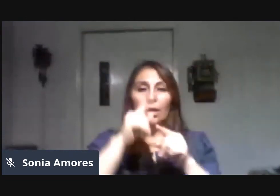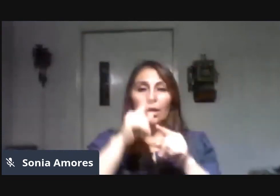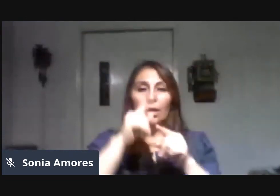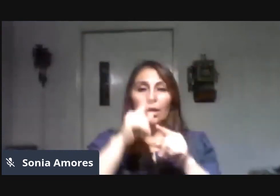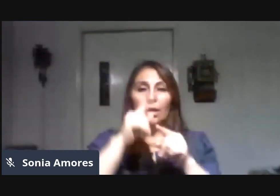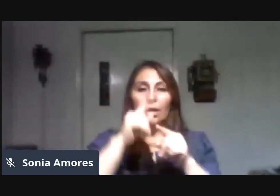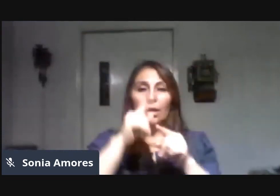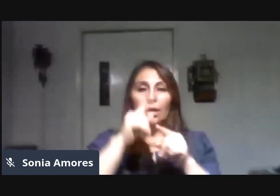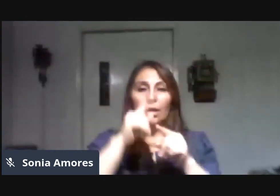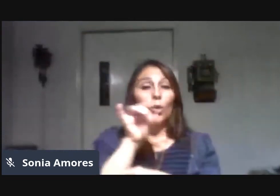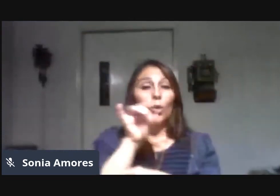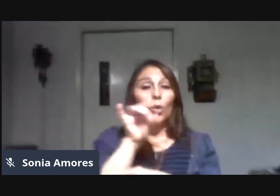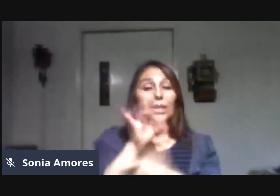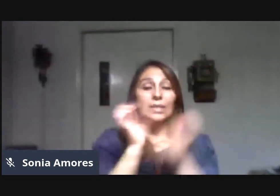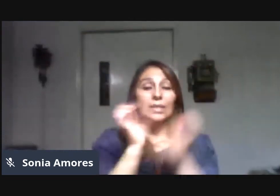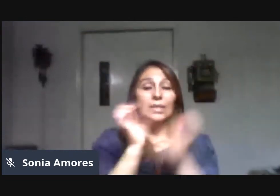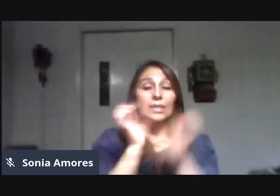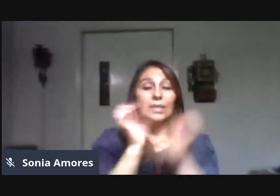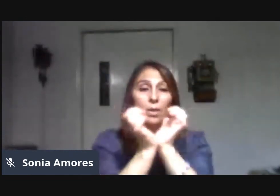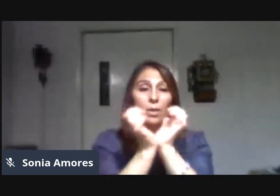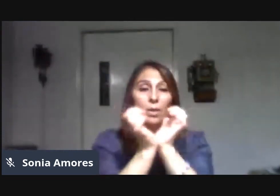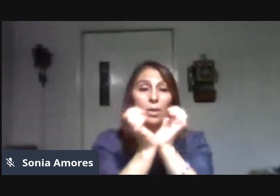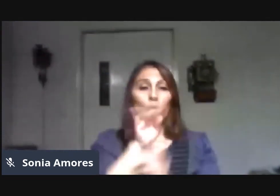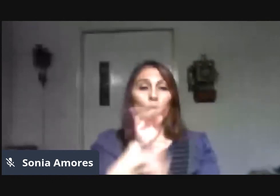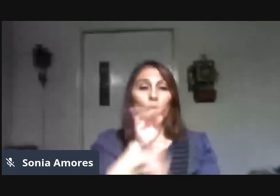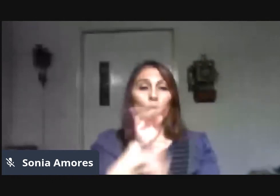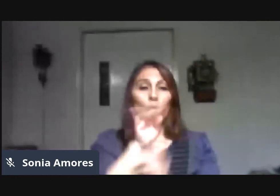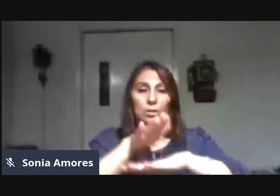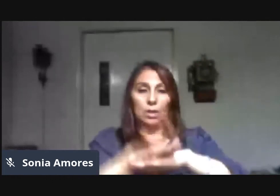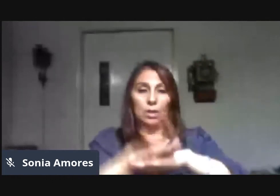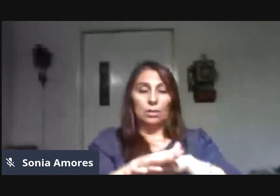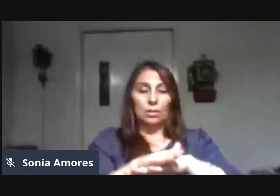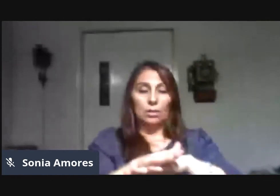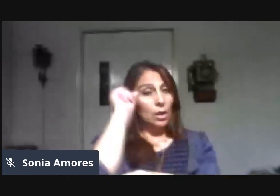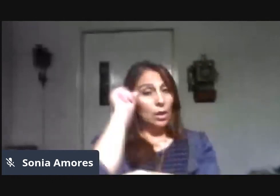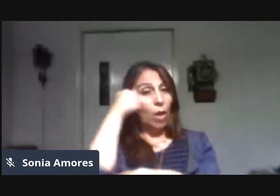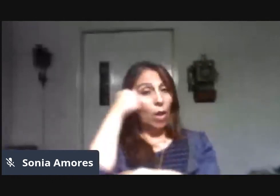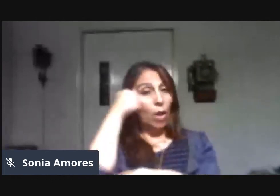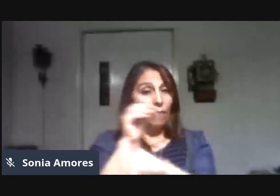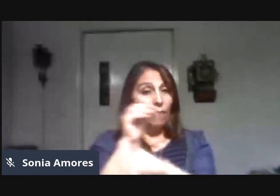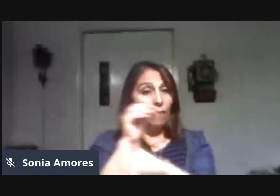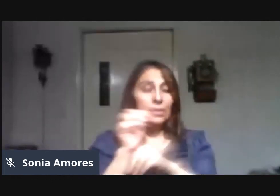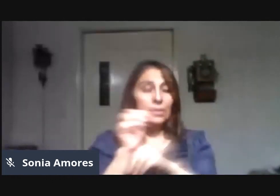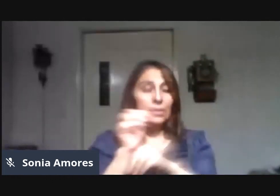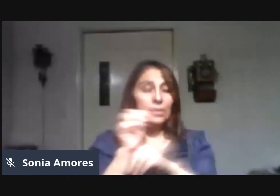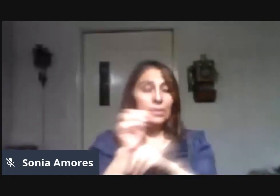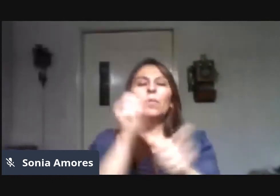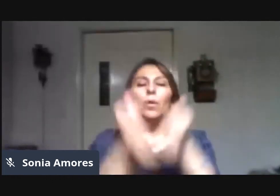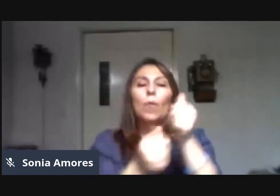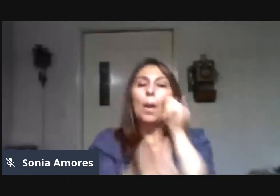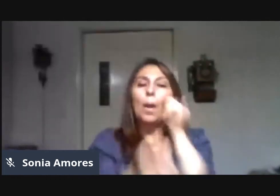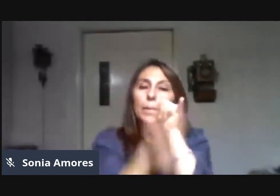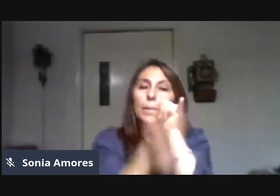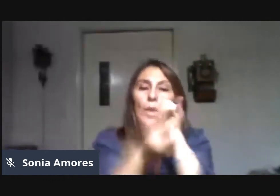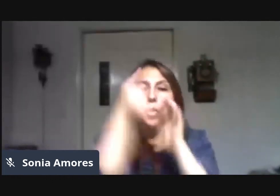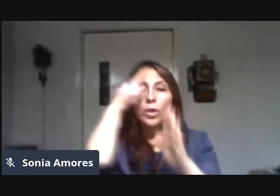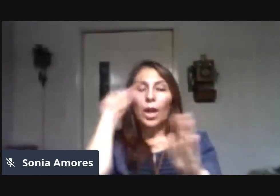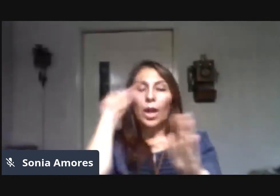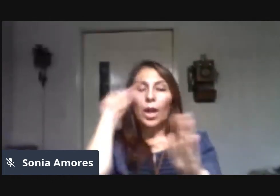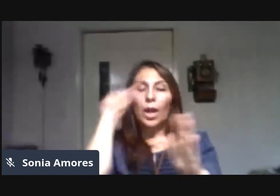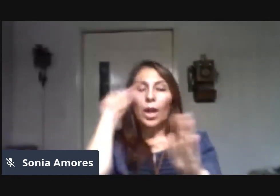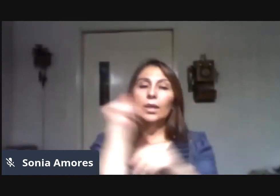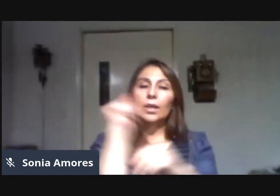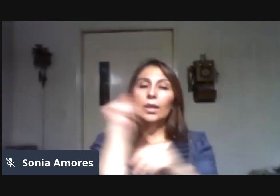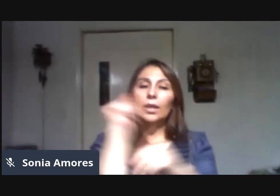el 15 de mayo a las 4 de la tarde. Les recuerdo que el tema será la pedagogía crítica en tiempos